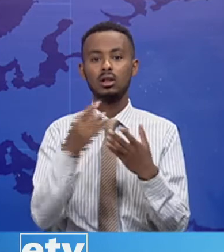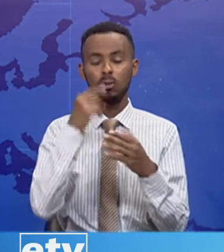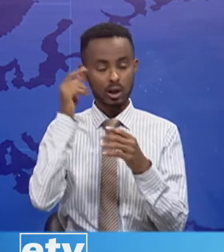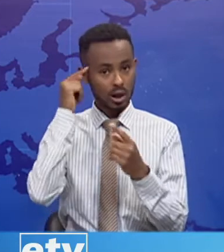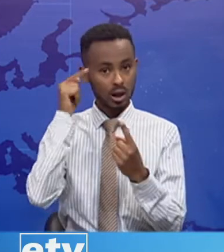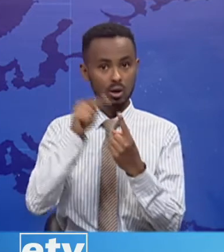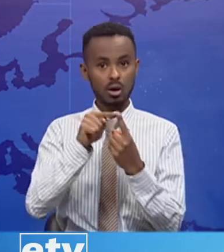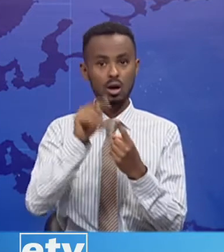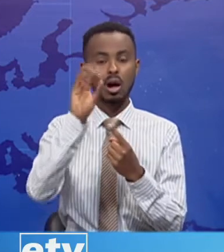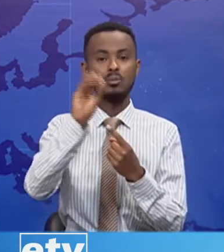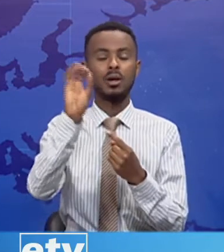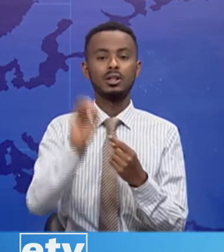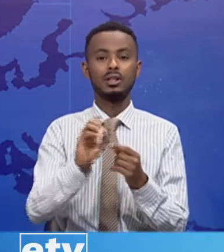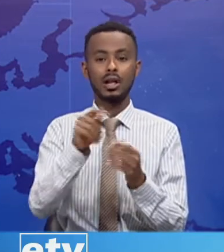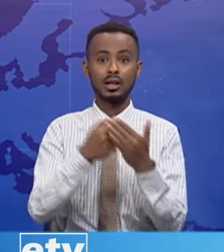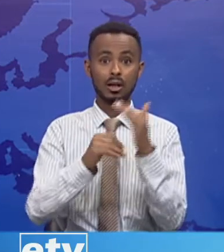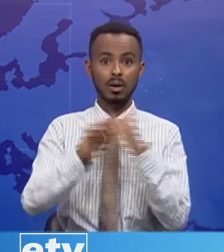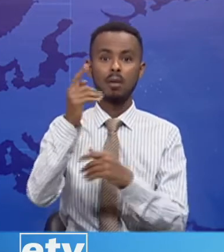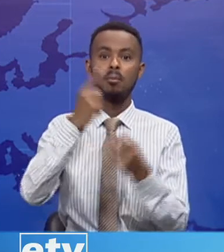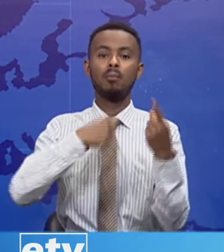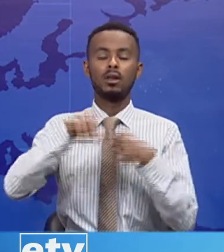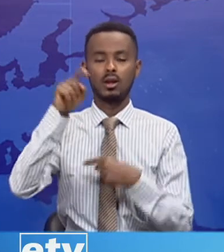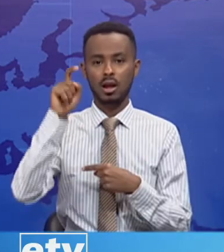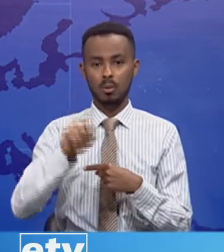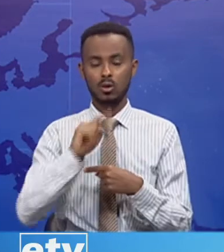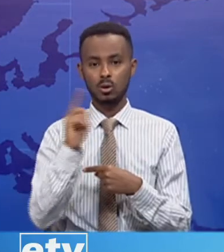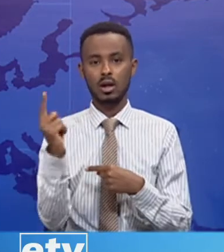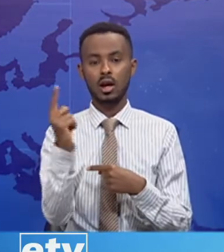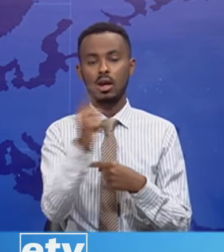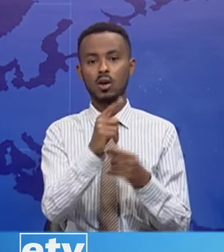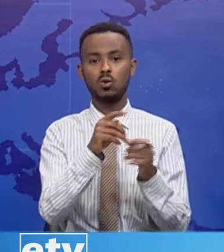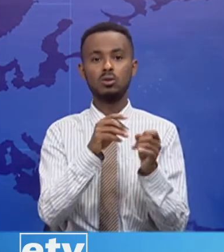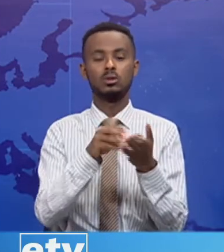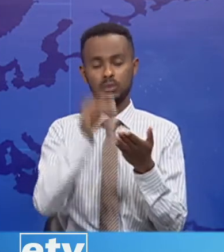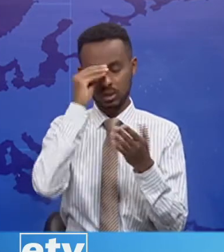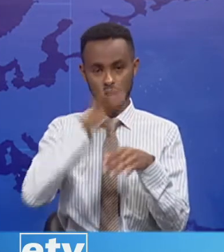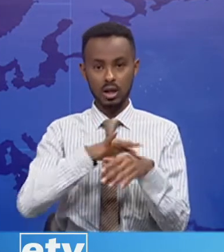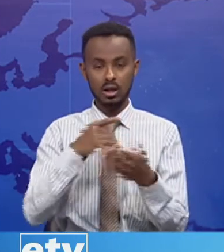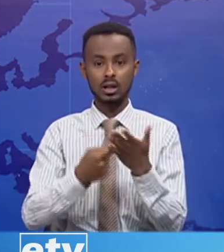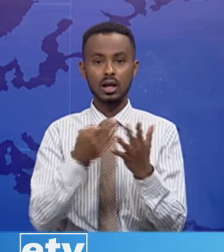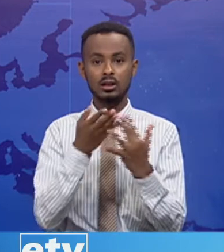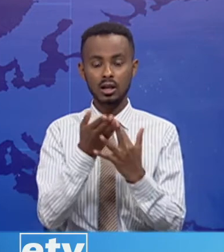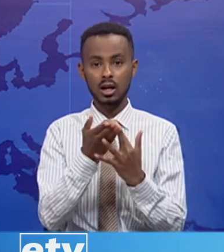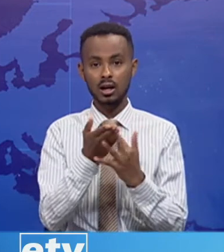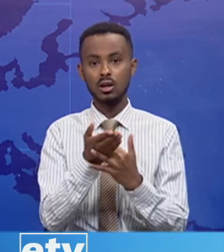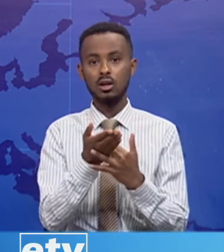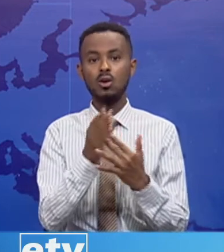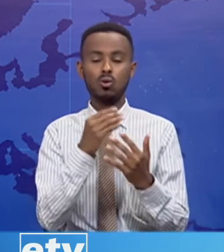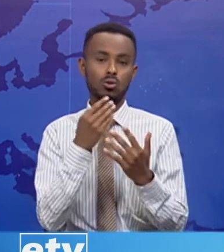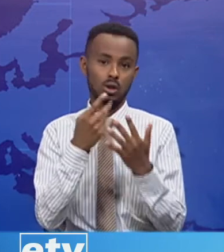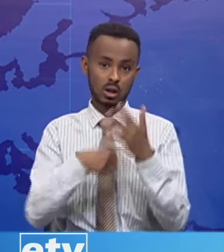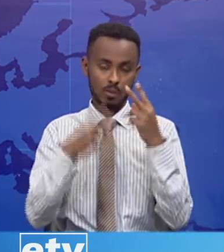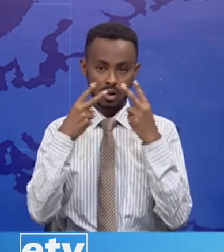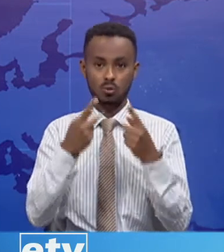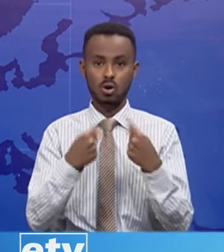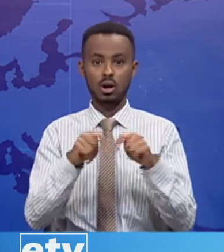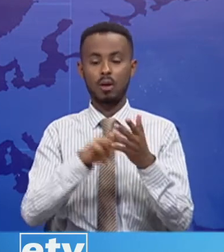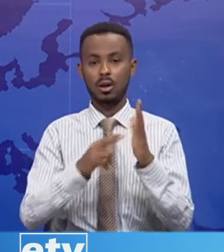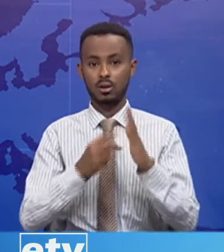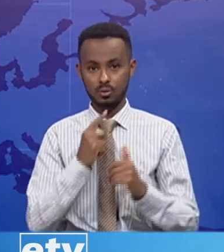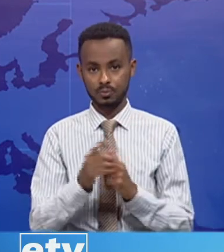የሚታቀረው? 50% እና ከዛ በላይ ማምጣት እንዳለባቸው በእያንዳንዱ ሳብጀክት ላይ። ሶ ከዚህ አንጻር የዘንድሮ ውጤትንም ለማየት ሞክረናል። በንጽጽር ማለት